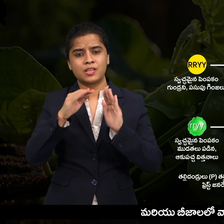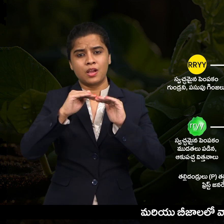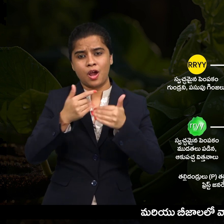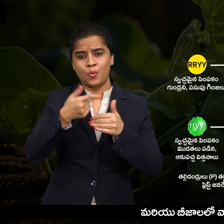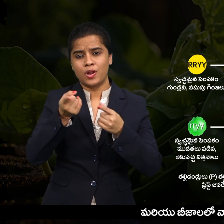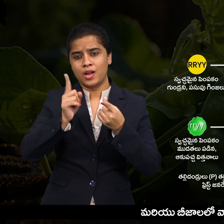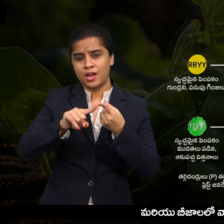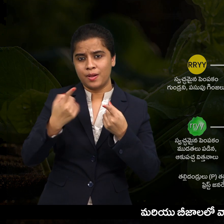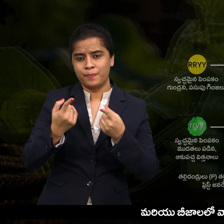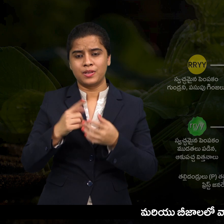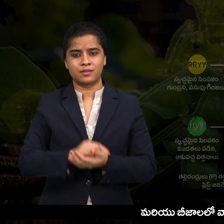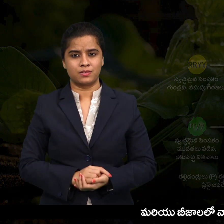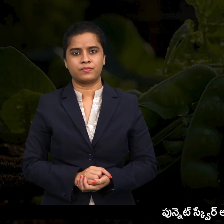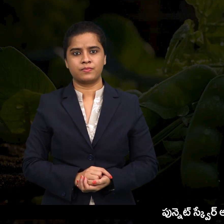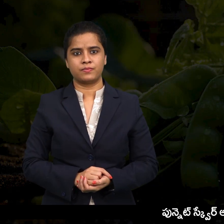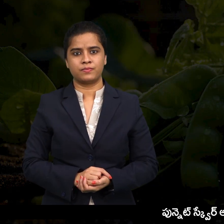కలిగి ఉంటాయి.